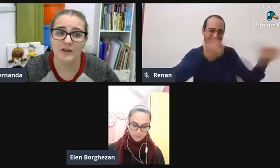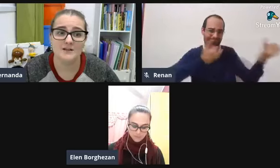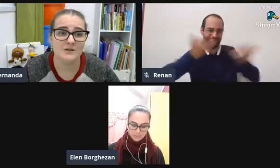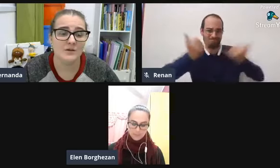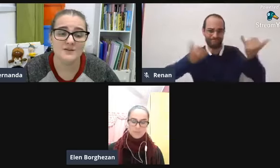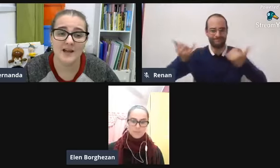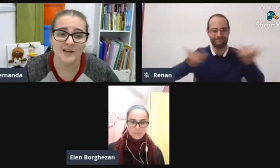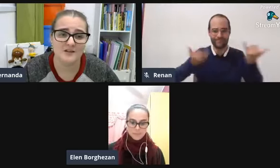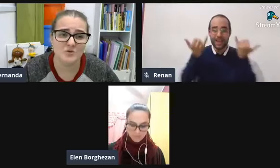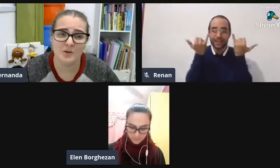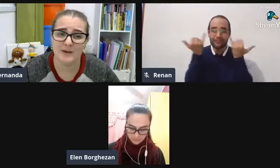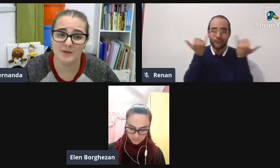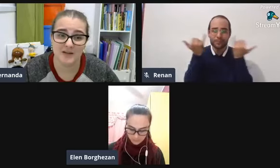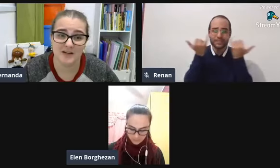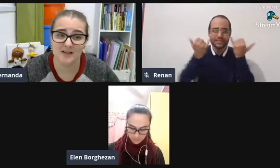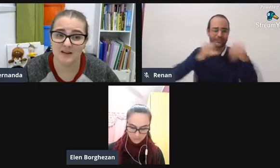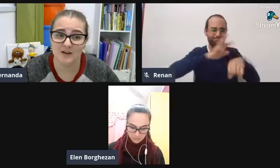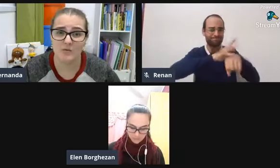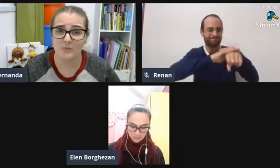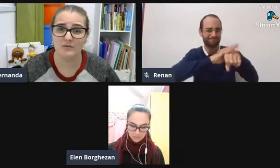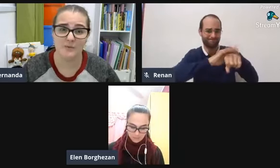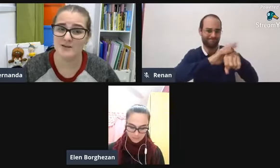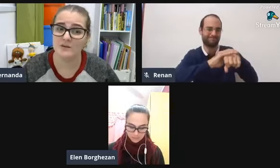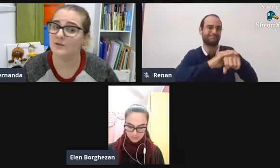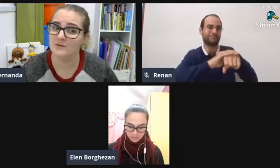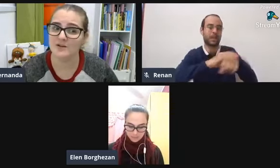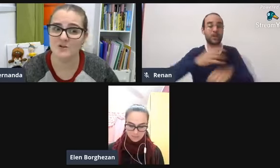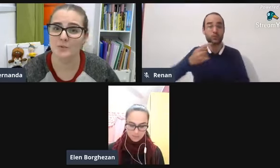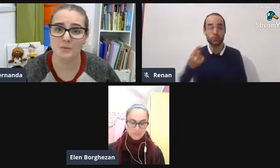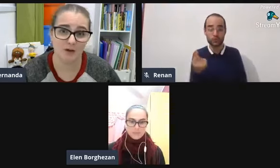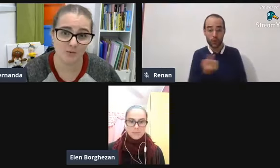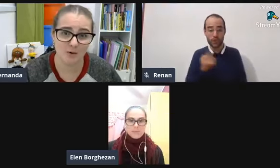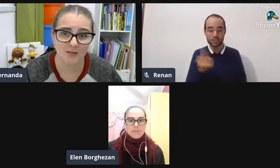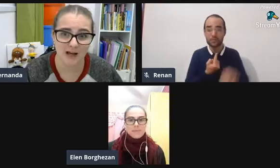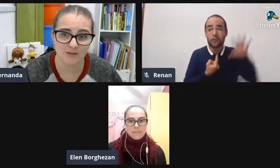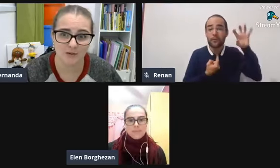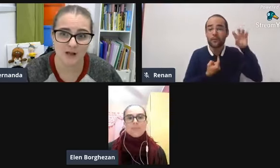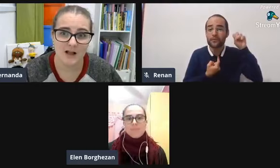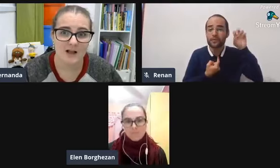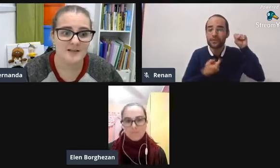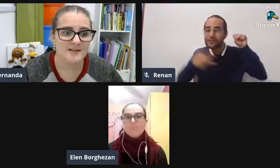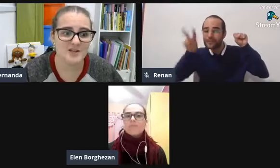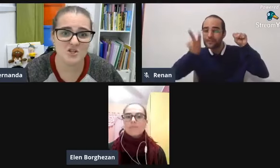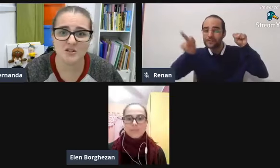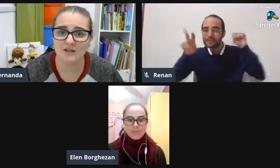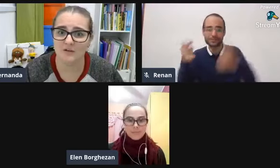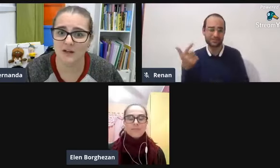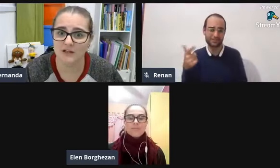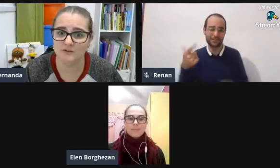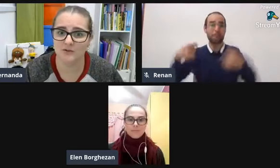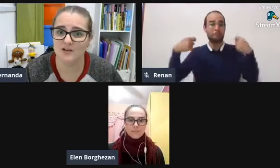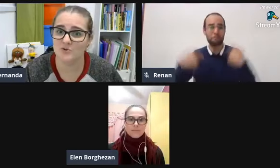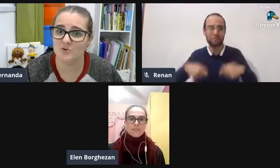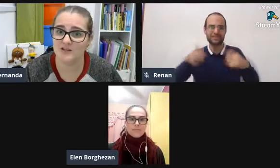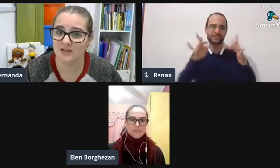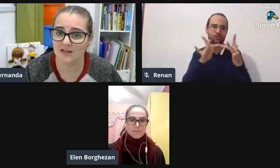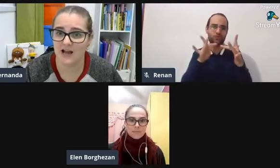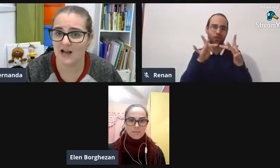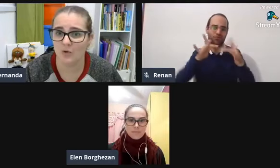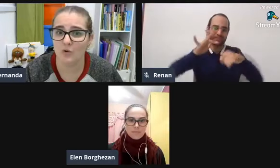Então, eles não conseguem, em sua maioria, ter alguma informação que não seja por meio do contato. Se a gente está falando